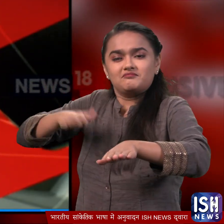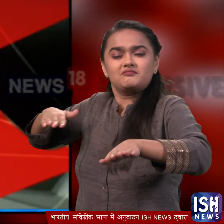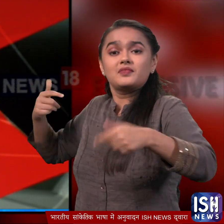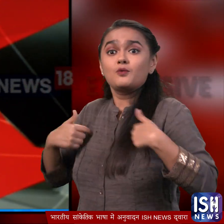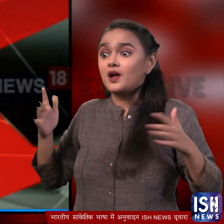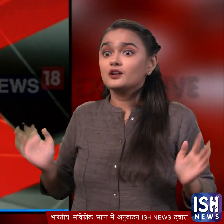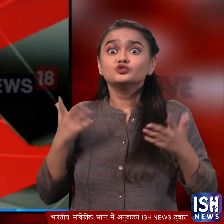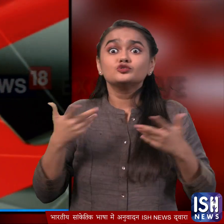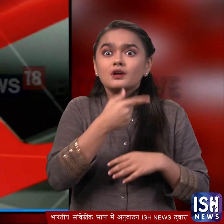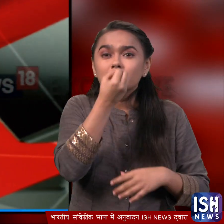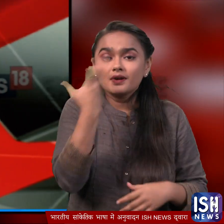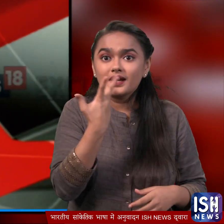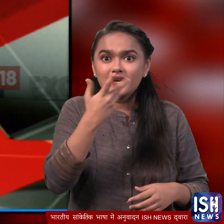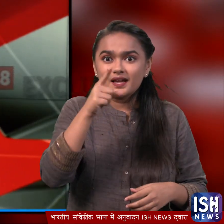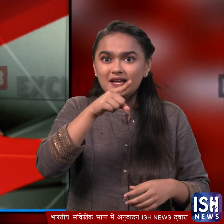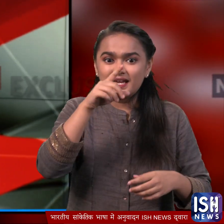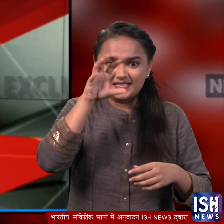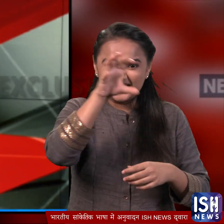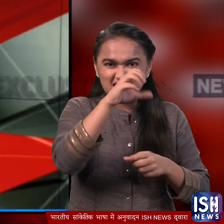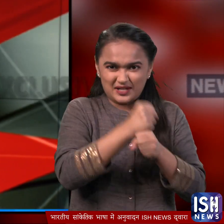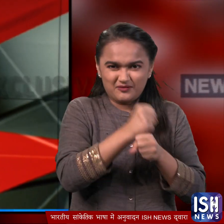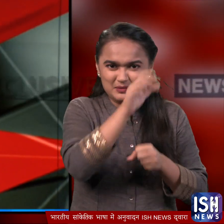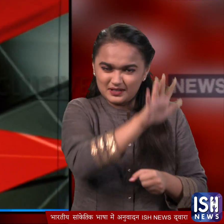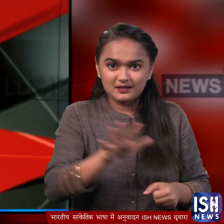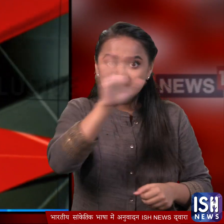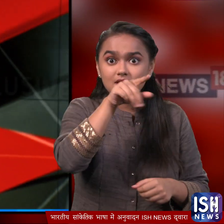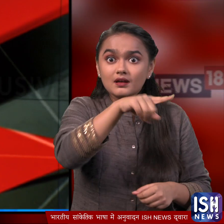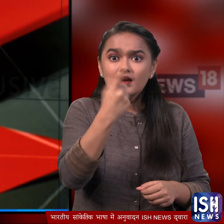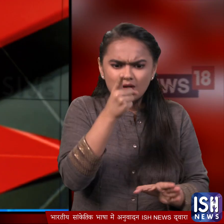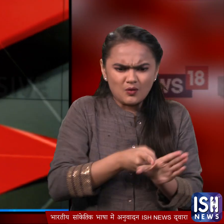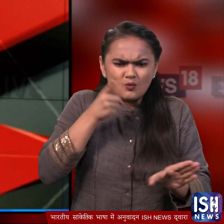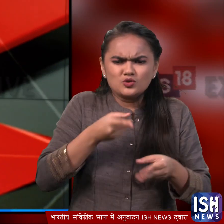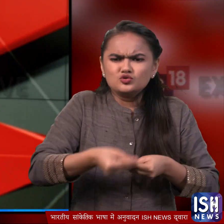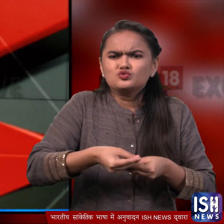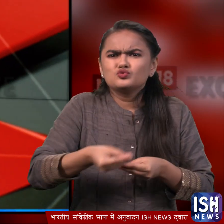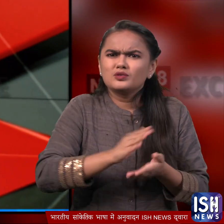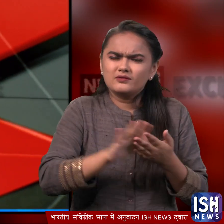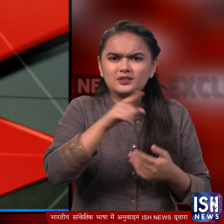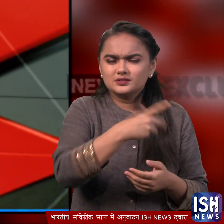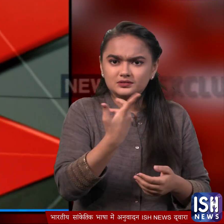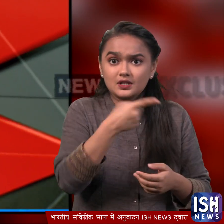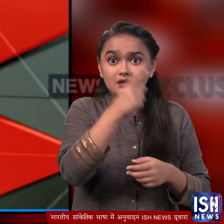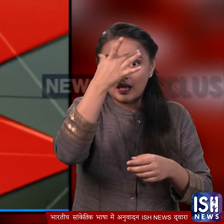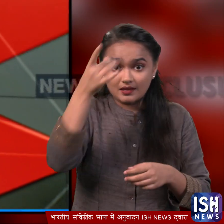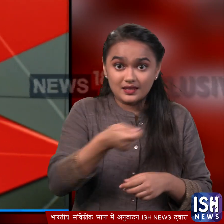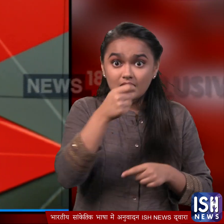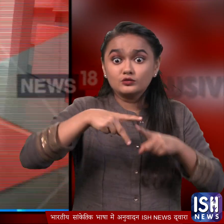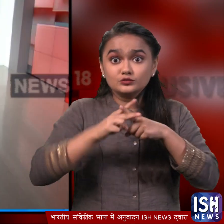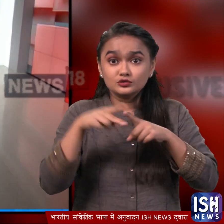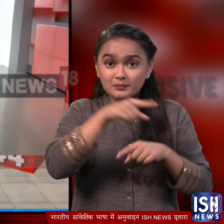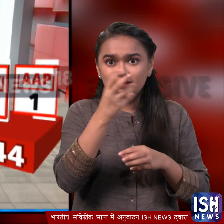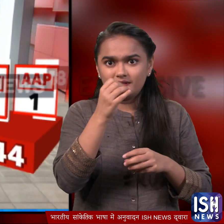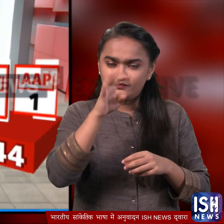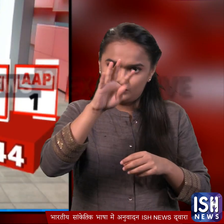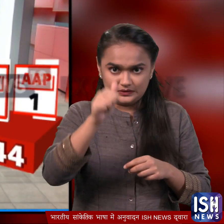ये जीत बीजेपी के लिए ऐसे वक्त पर आई जब राज्य के विधानसभा चुनाव में 1 साल का ही वक्त बाकी बचा है। राज्य की राजधानी गांधीनगर में नगर निगम